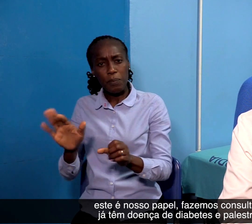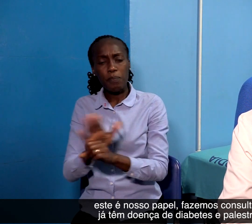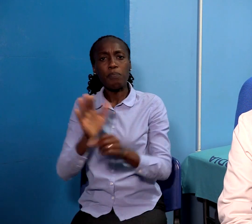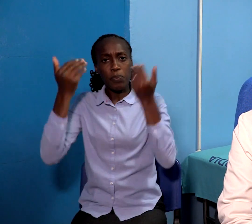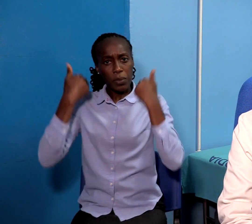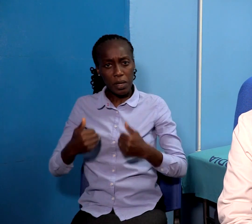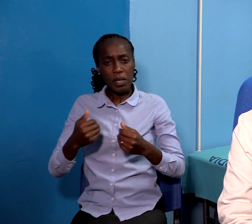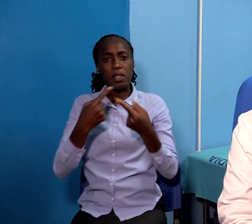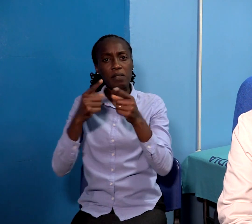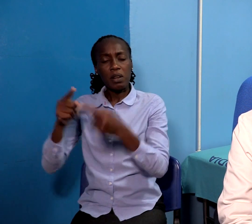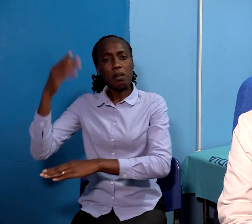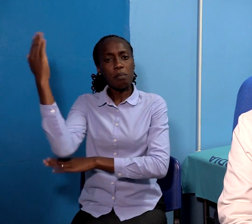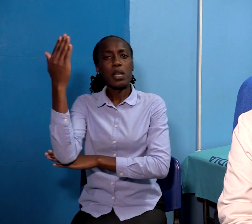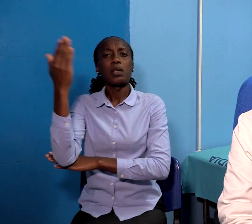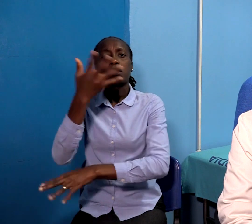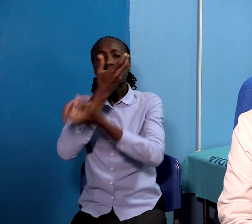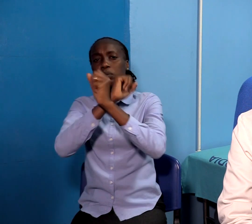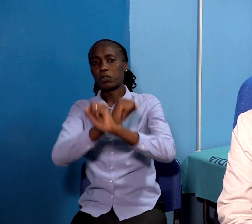prevenção.